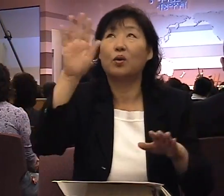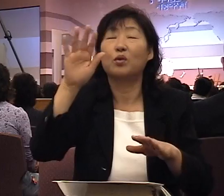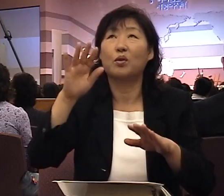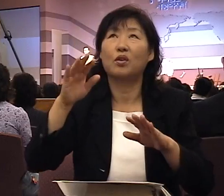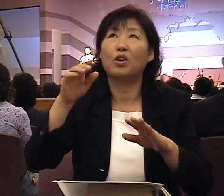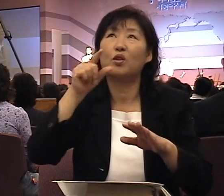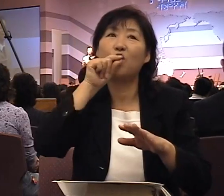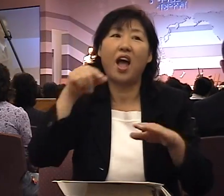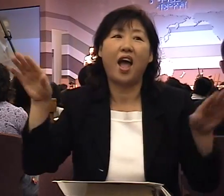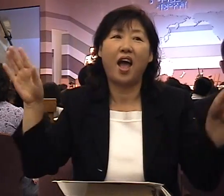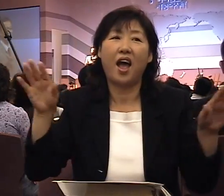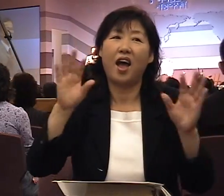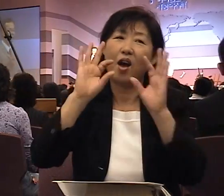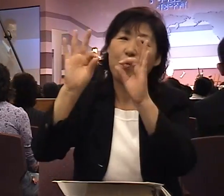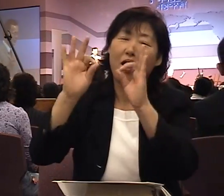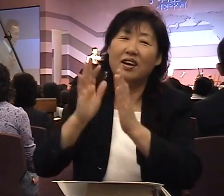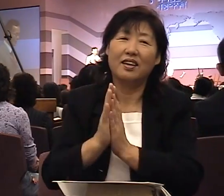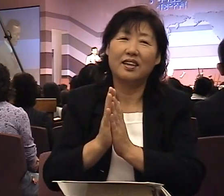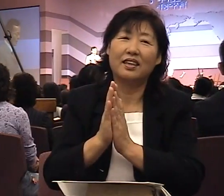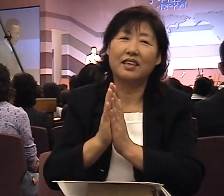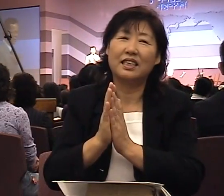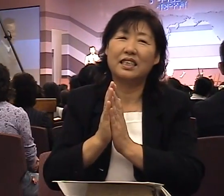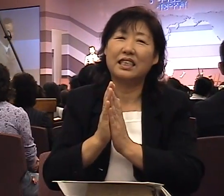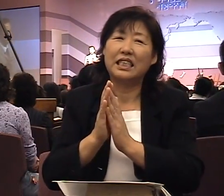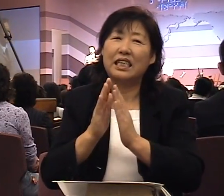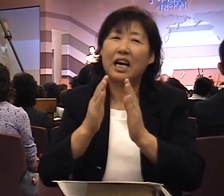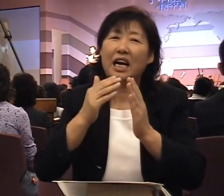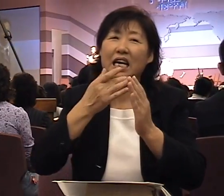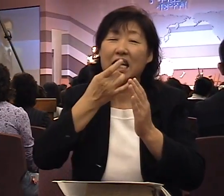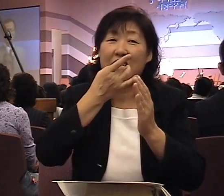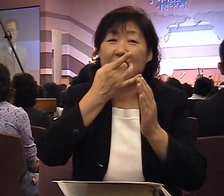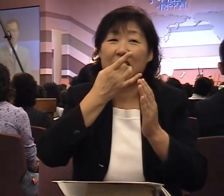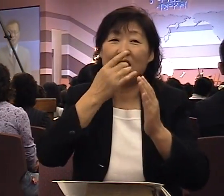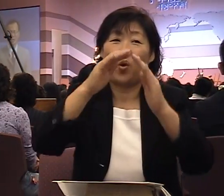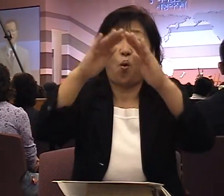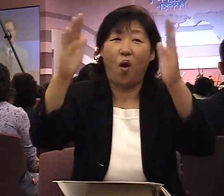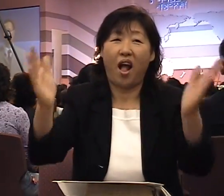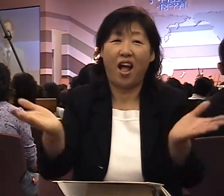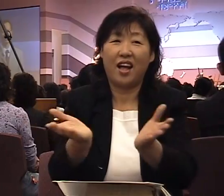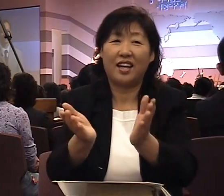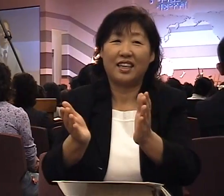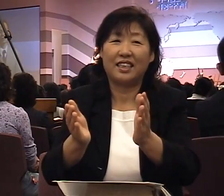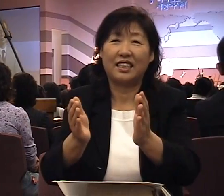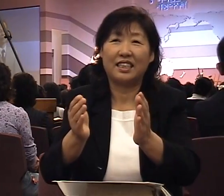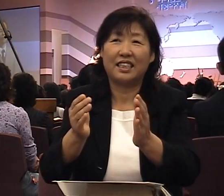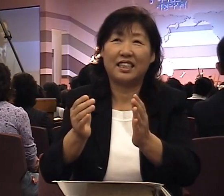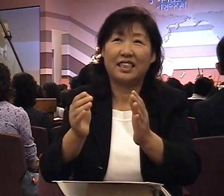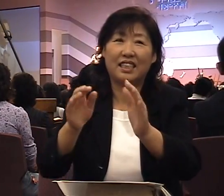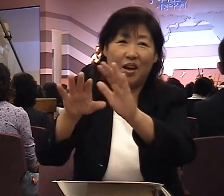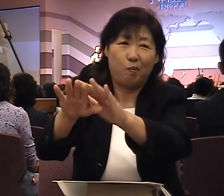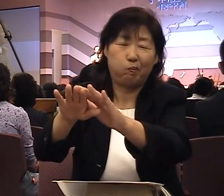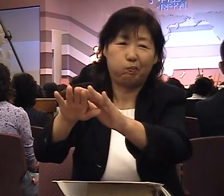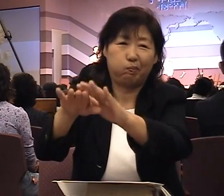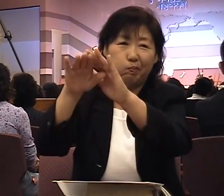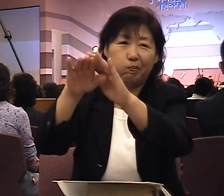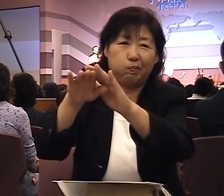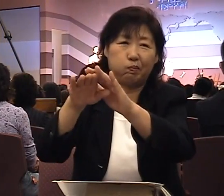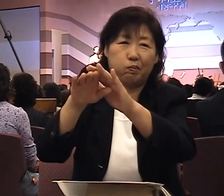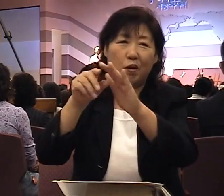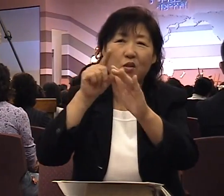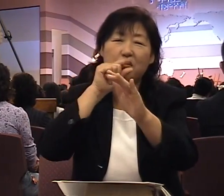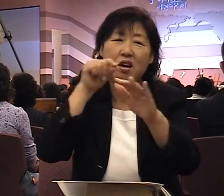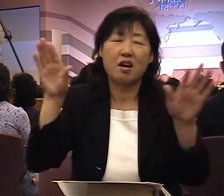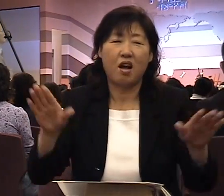모아놓지도 않지만 천부께서 하나님 아버지께서 그들을 먹이시지 않느냐? 굶어 죽는 새들을 본 적이